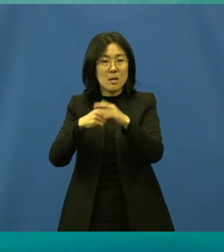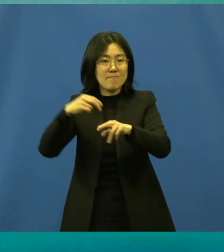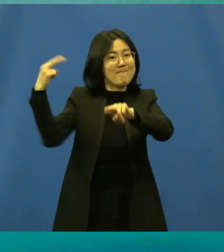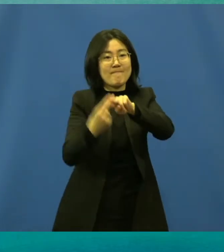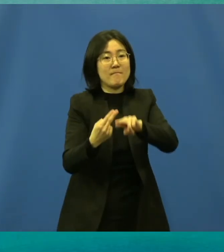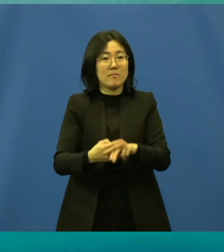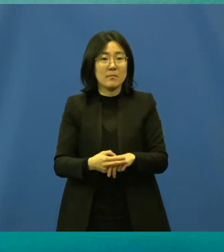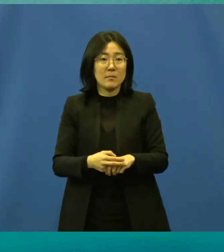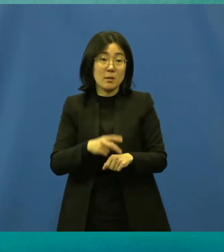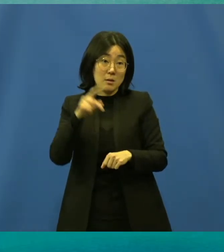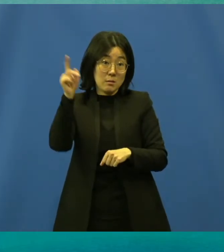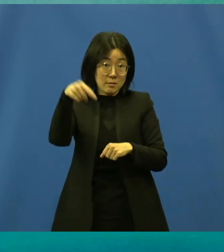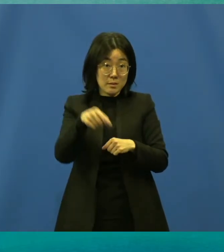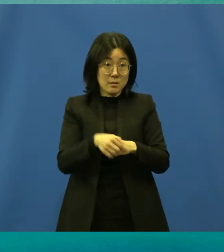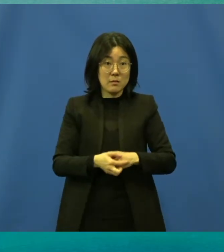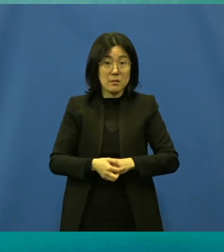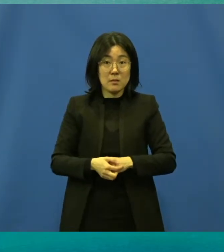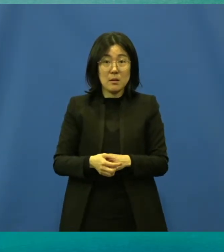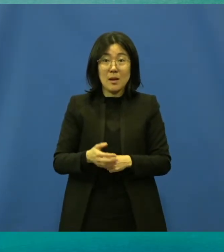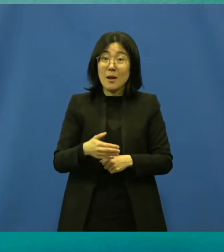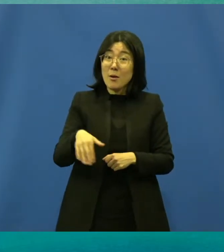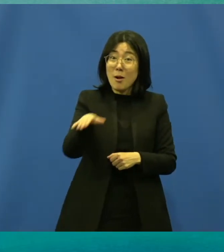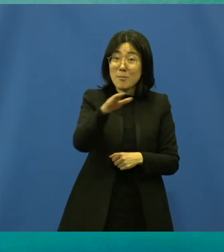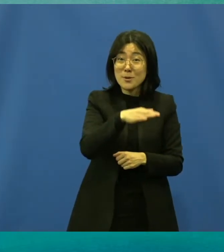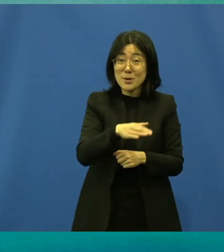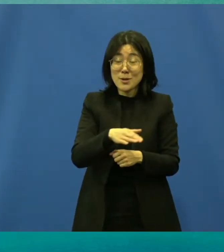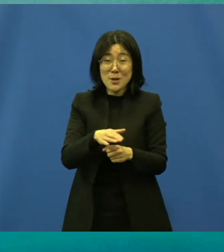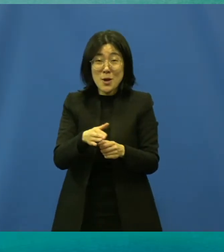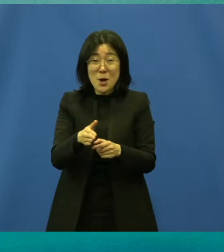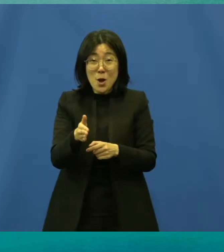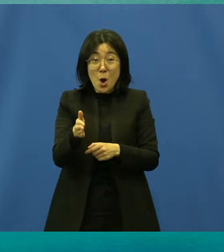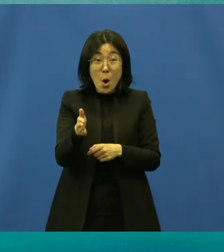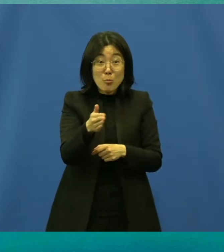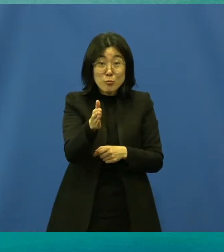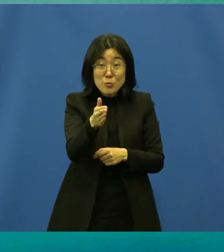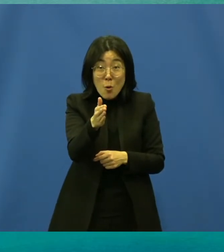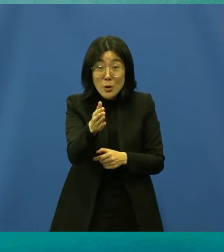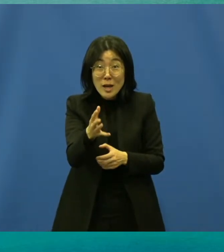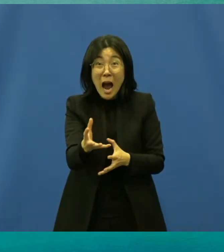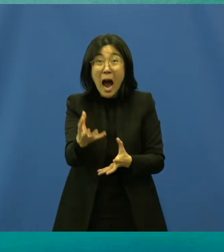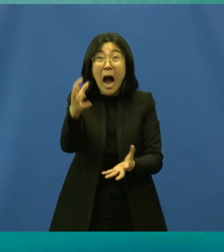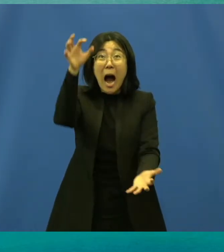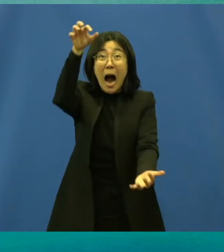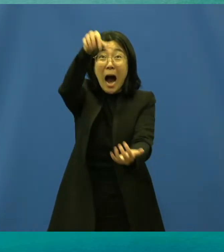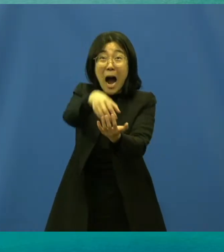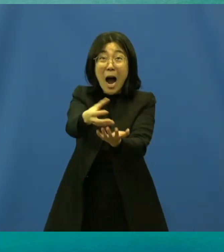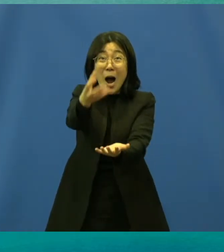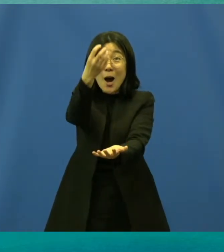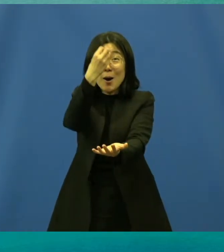여러분, 물고기 뱃속은 생활하기에는 불편하기 거지없습니다. 그러나 배움을 위해서는 최상의 환경이,